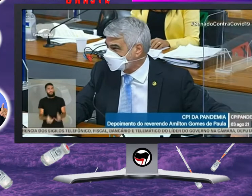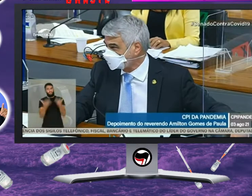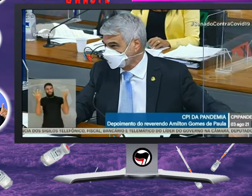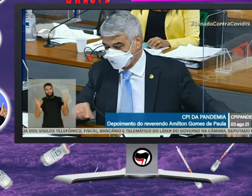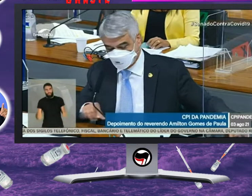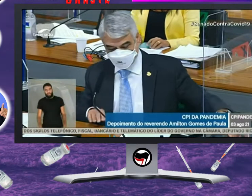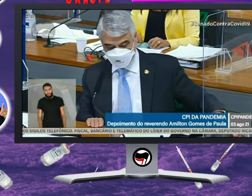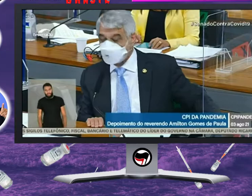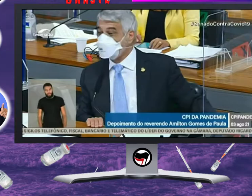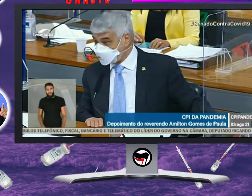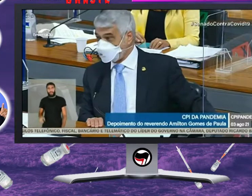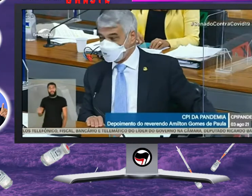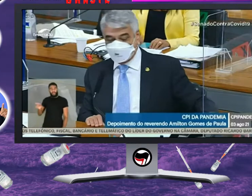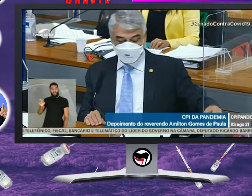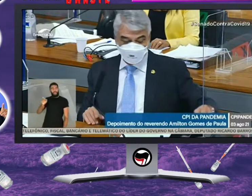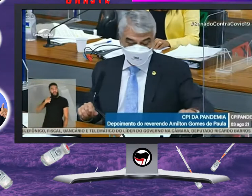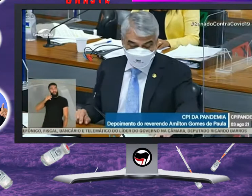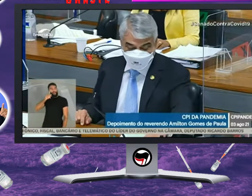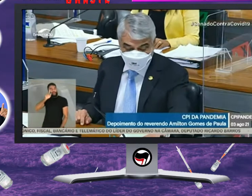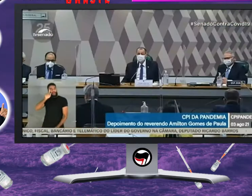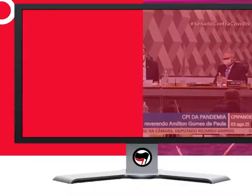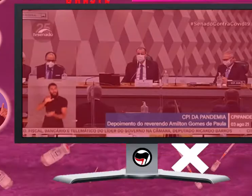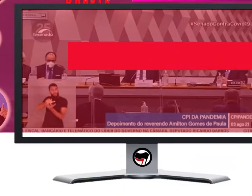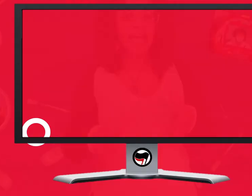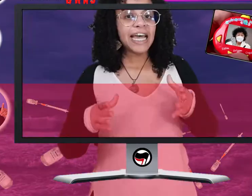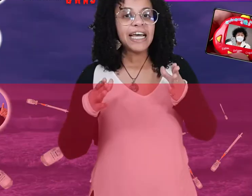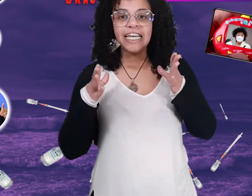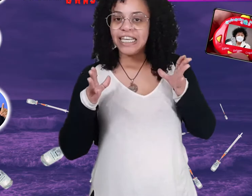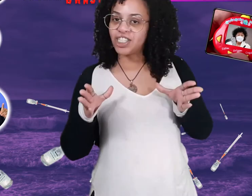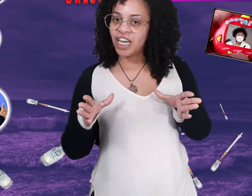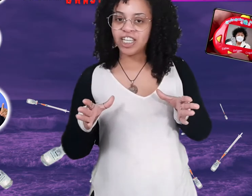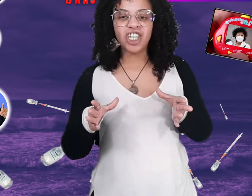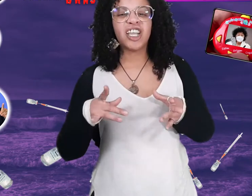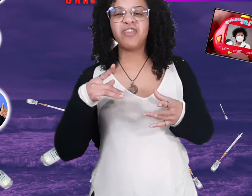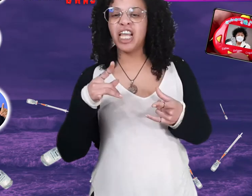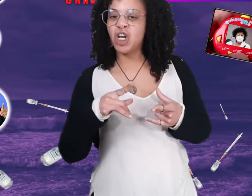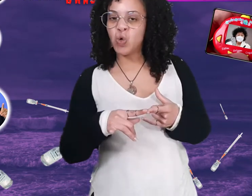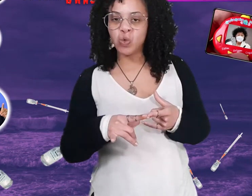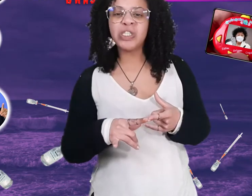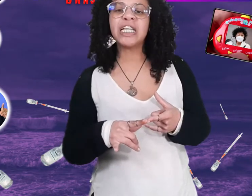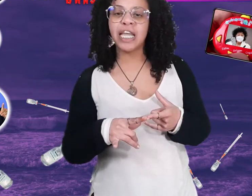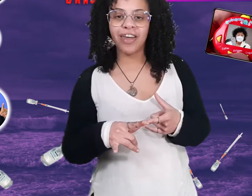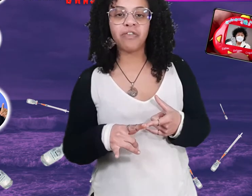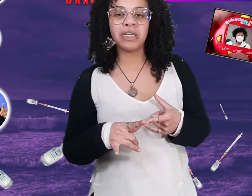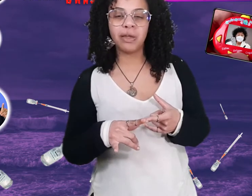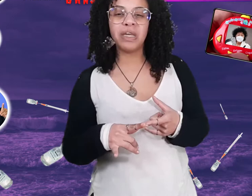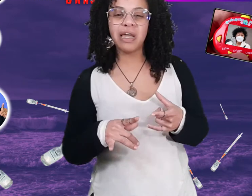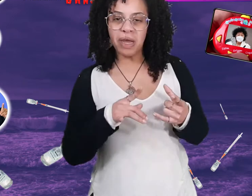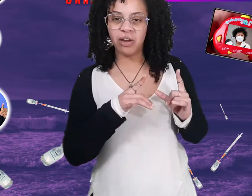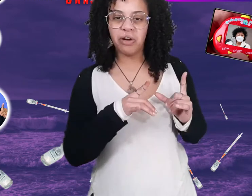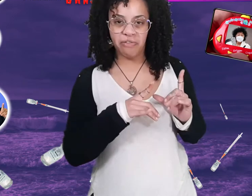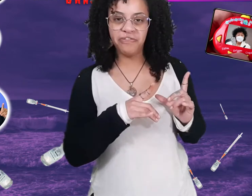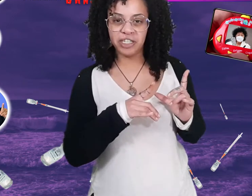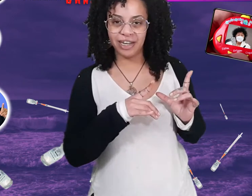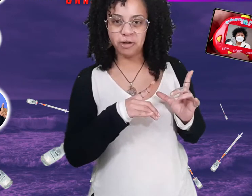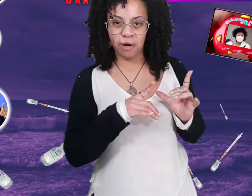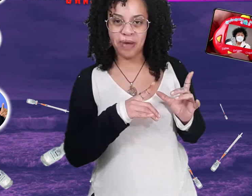ele é de Pernambuco. É de Pernambuco. É o Gil do Vigor. Gente, teve denúncia, teve. Mas também, sabe aquilo que eu fiz lá no